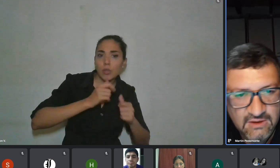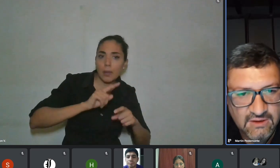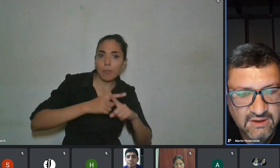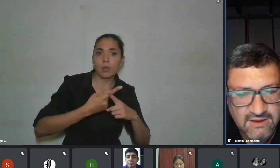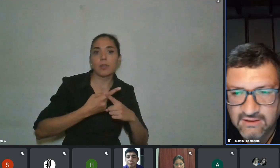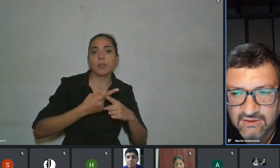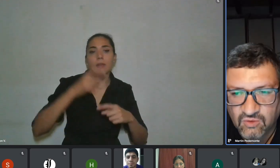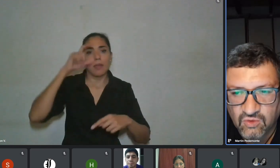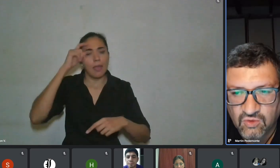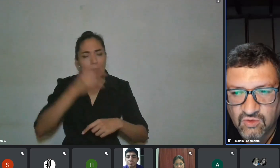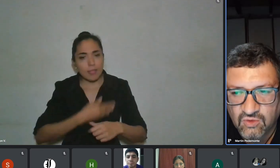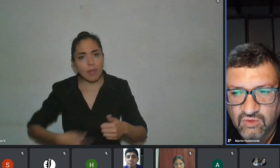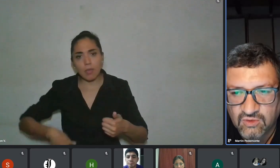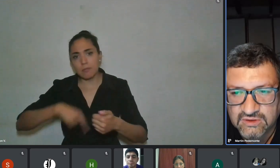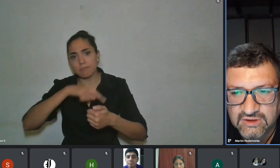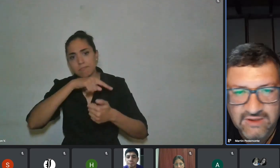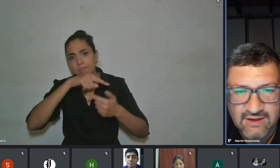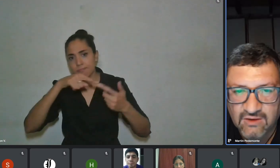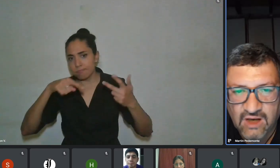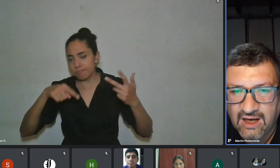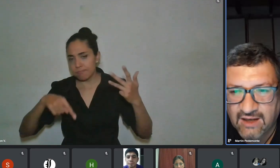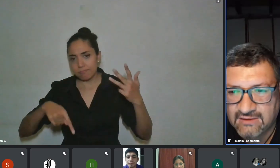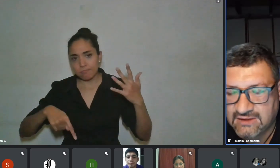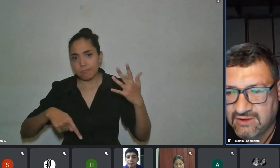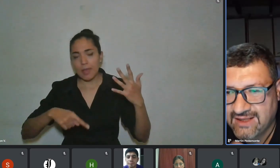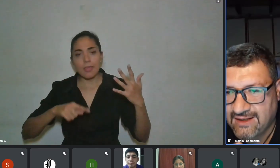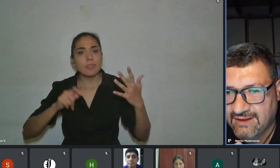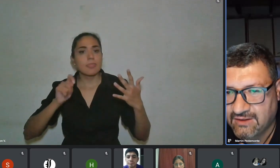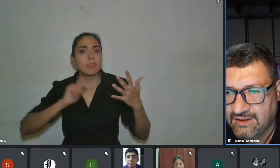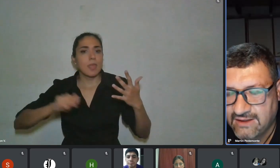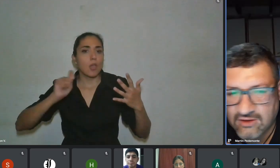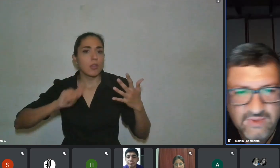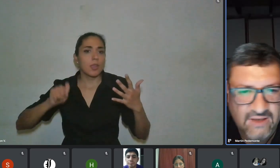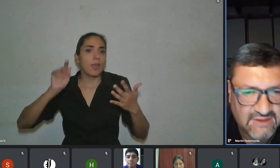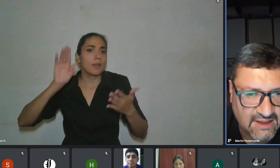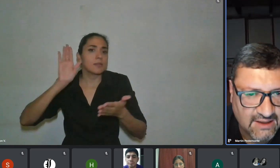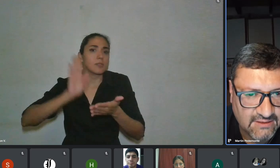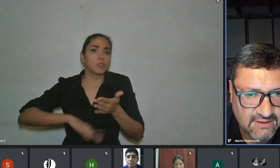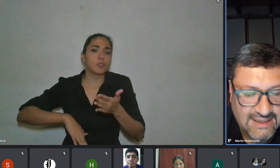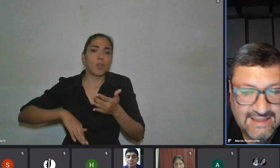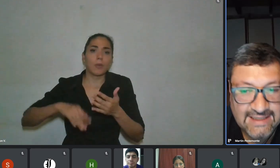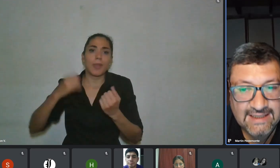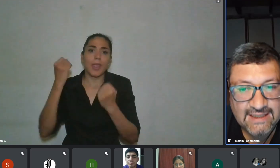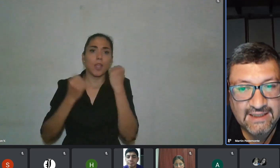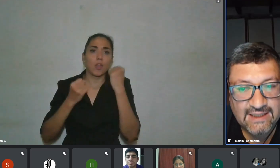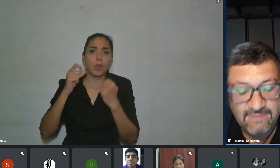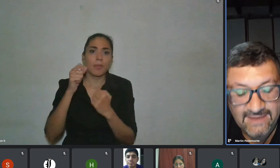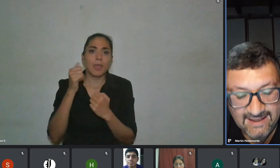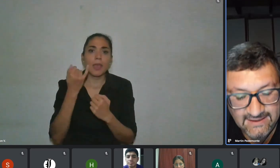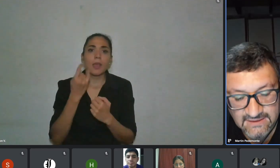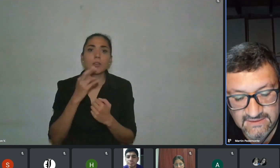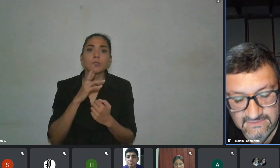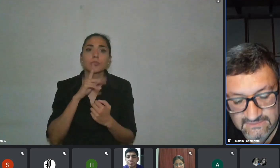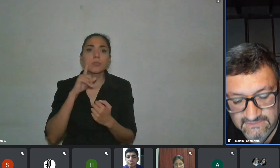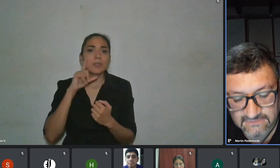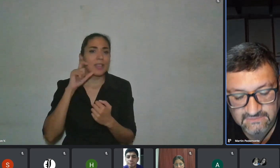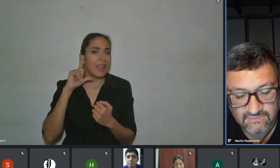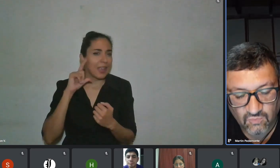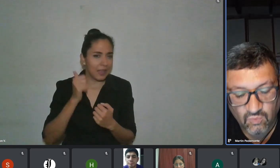Estado. O teoría de la economía austríaca. Y